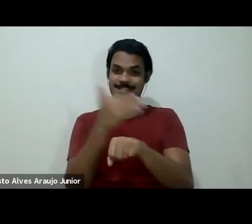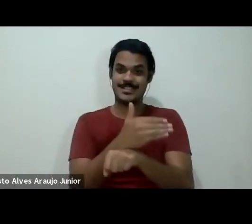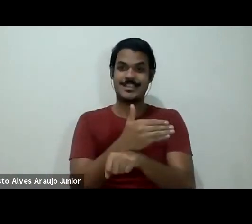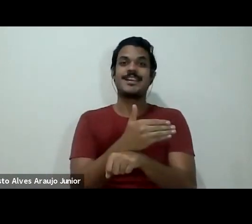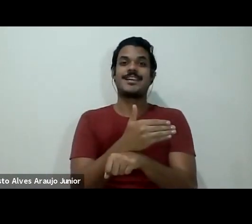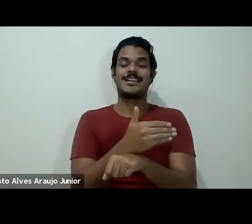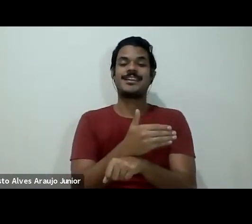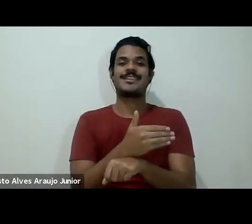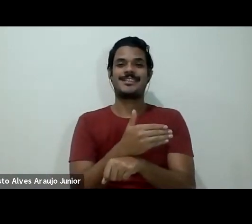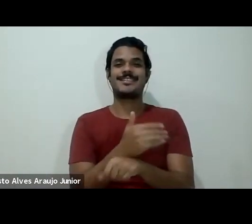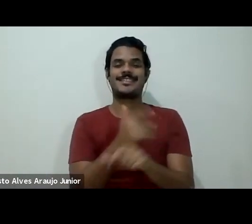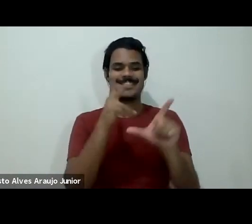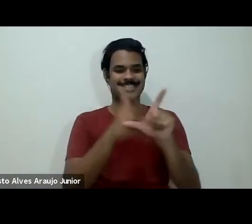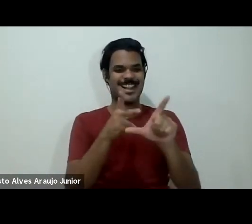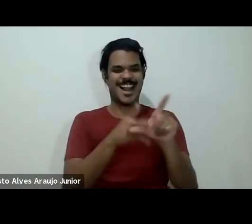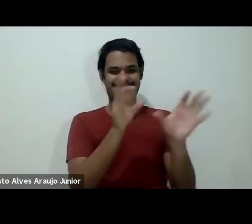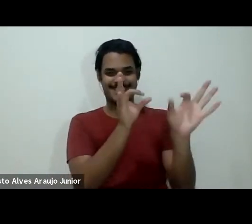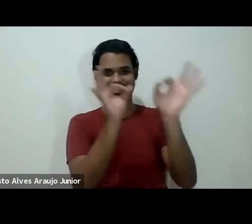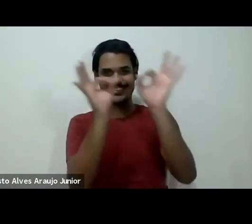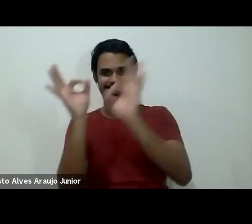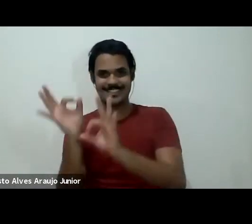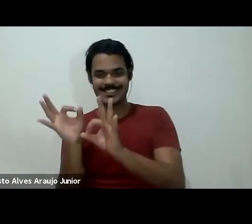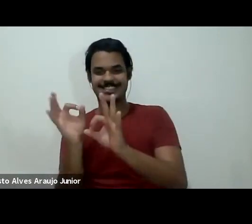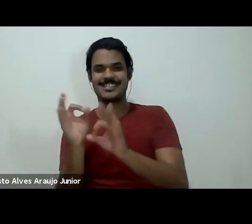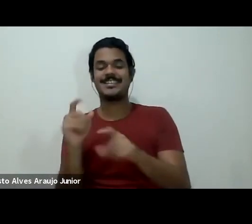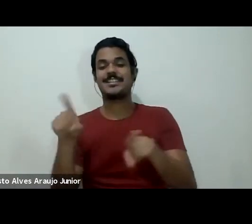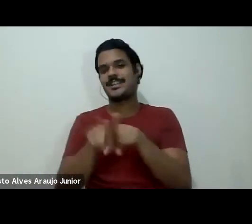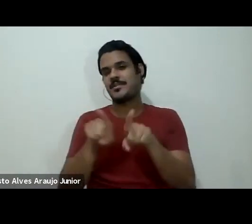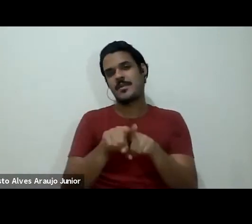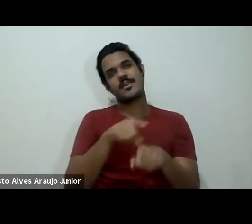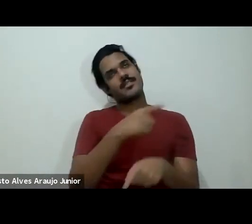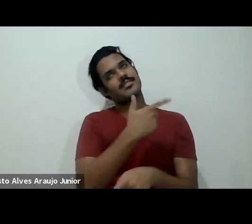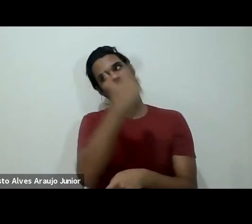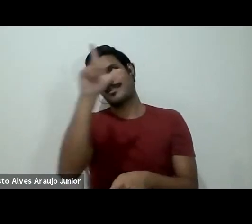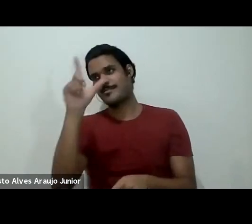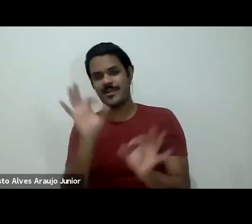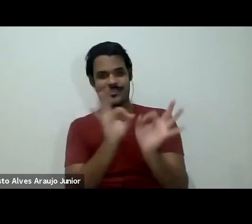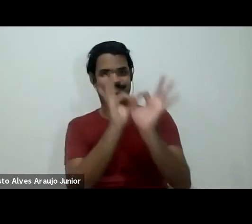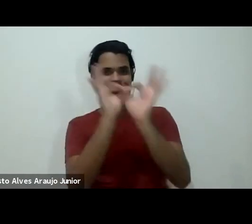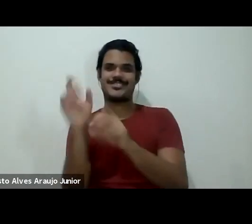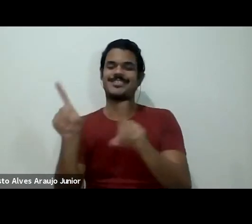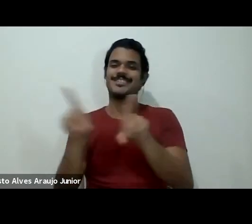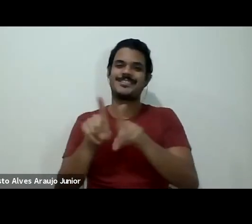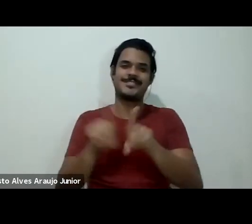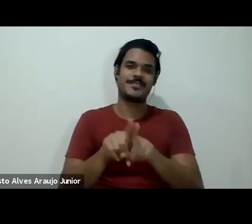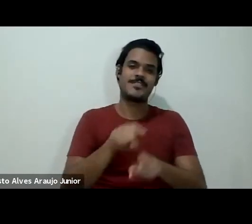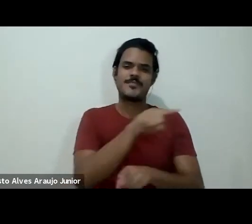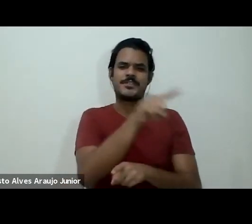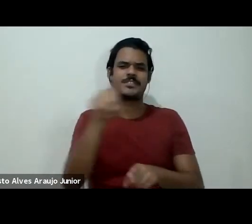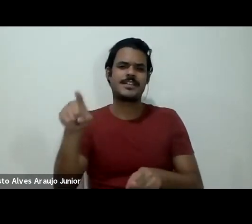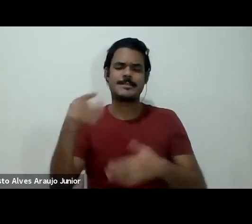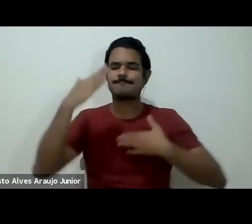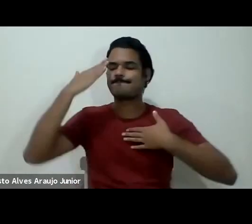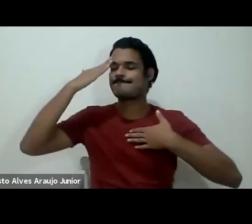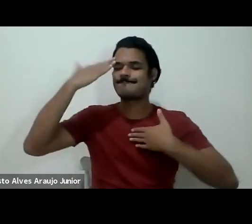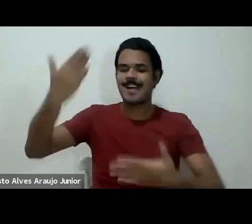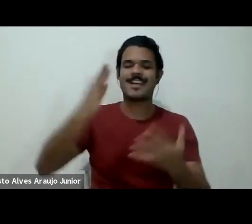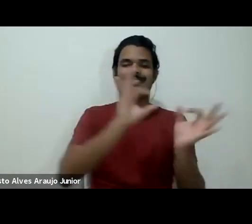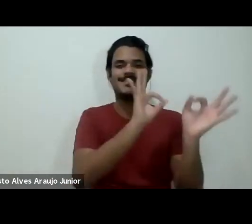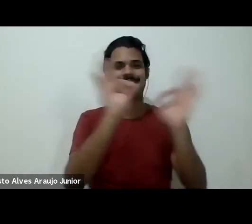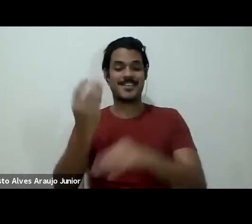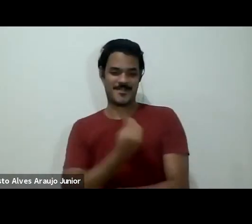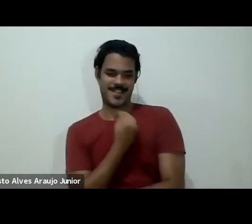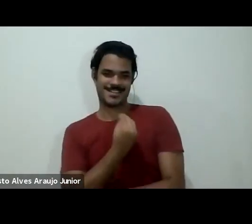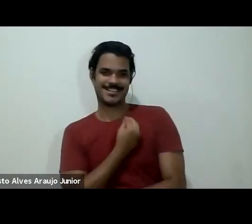assistir essa live, os que vão vir depois. Agradeço imensamente todos aqui presentes, vocês são fundamentais,